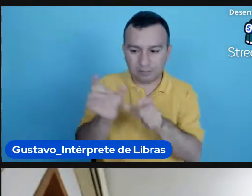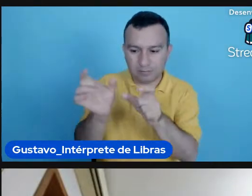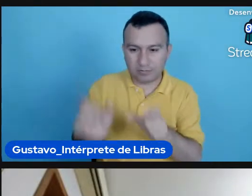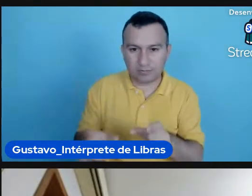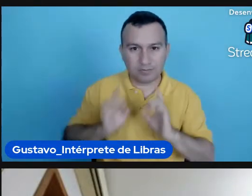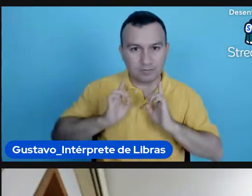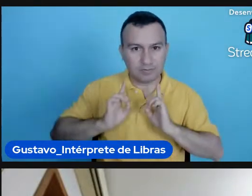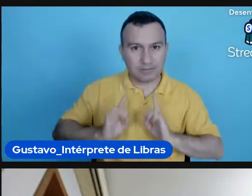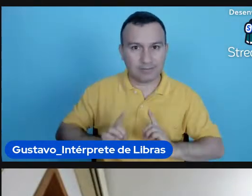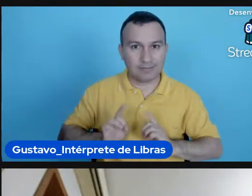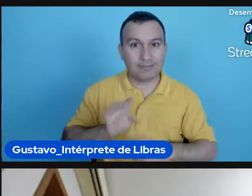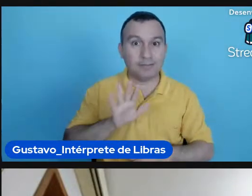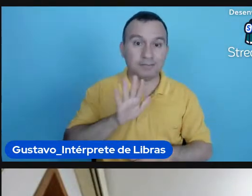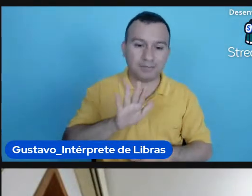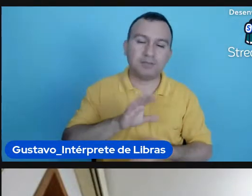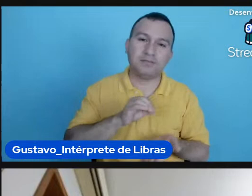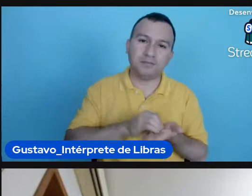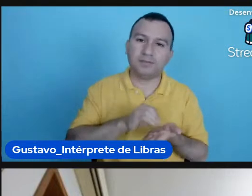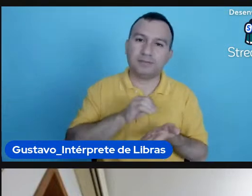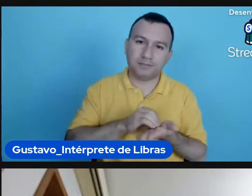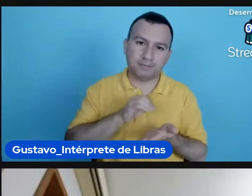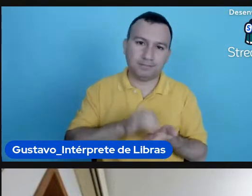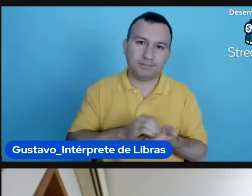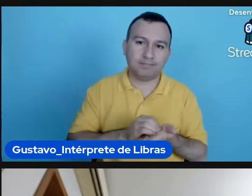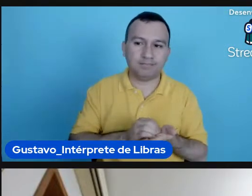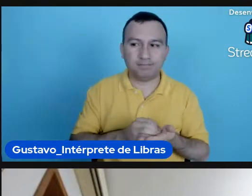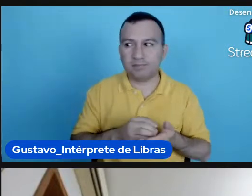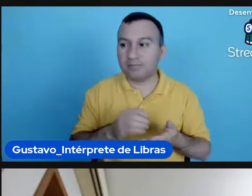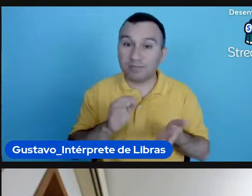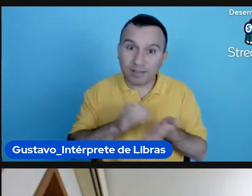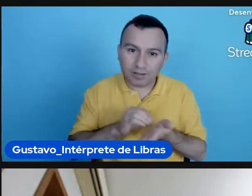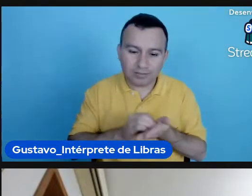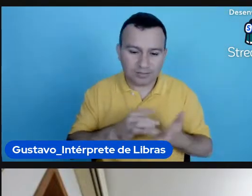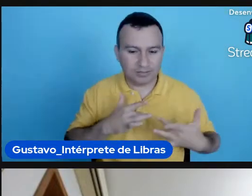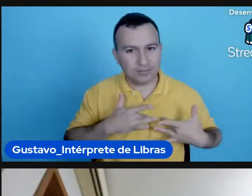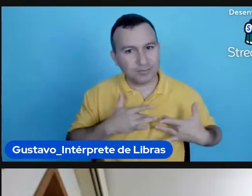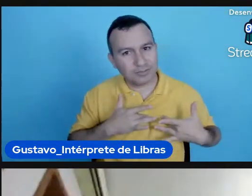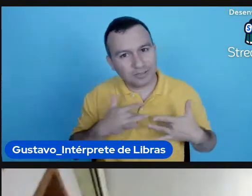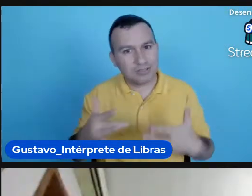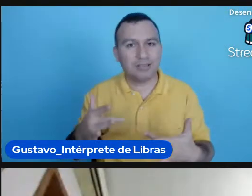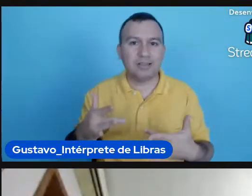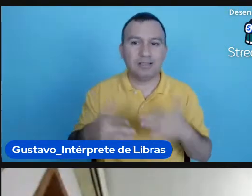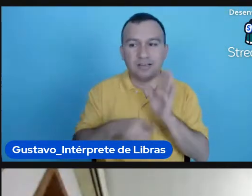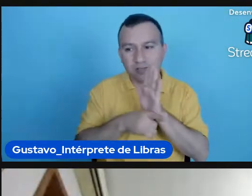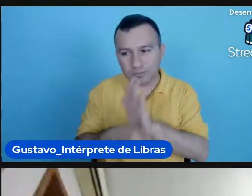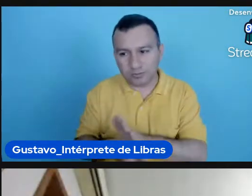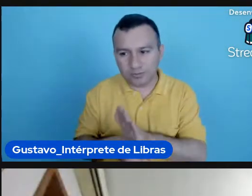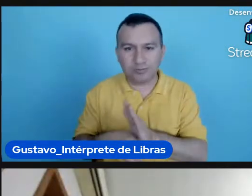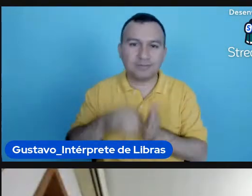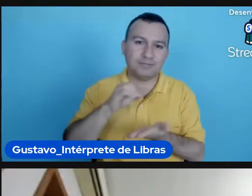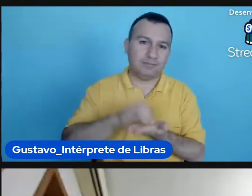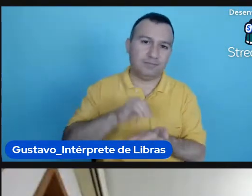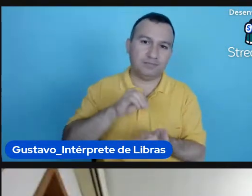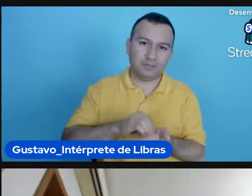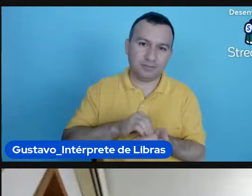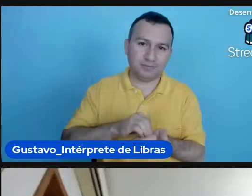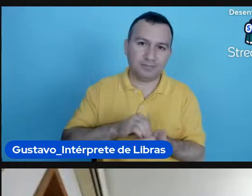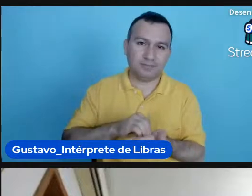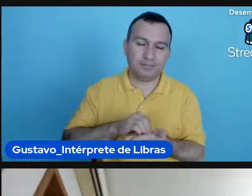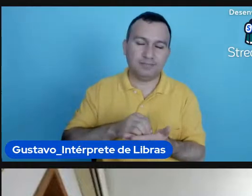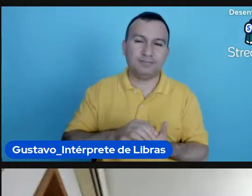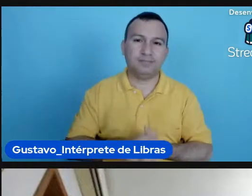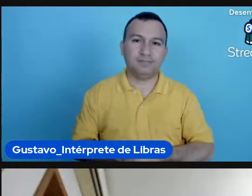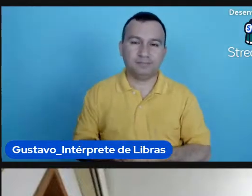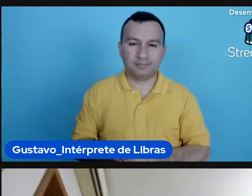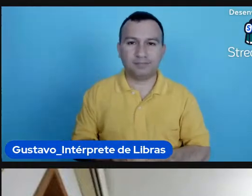isso, ainda como forma de solidariedade, ainda como forma de ajuda, quando, na verdade...